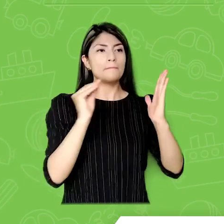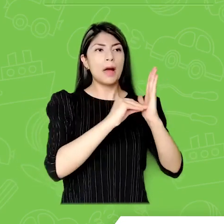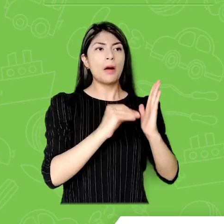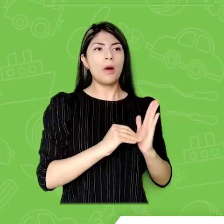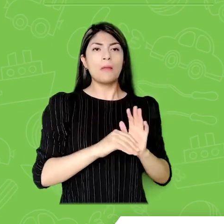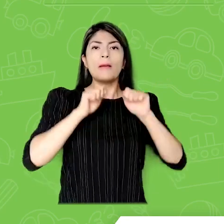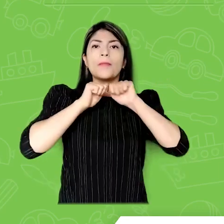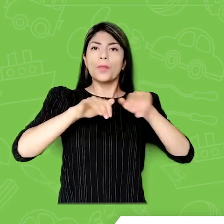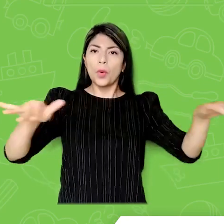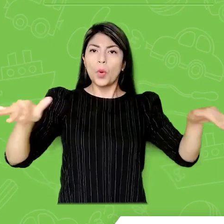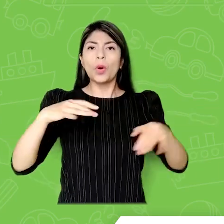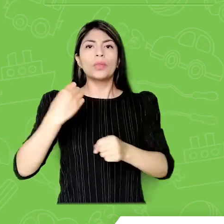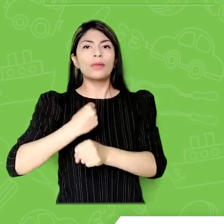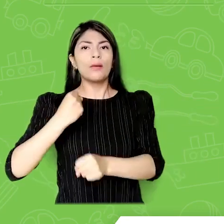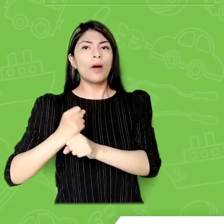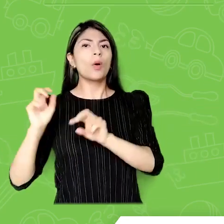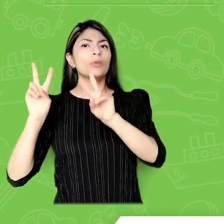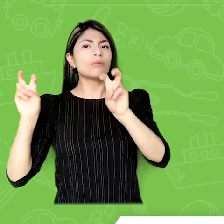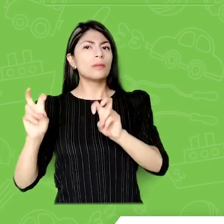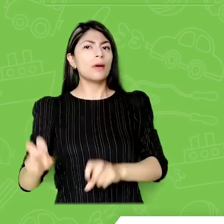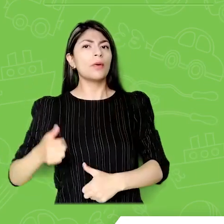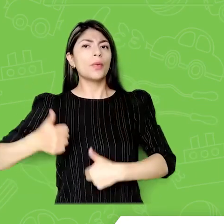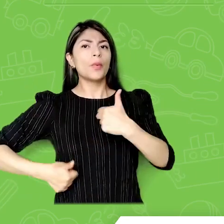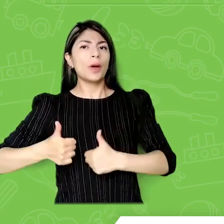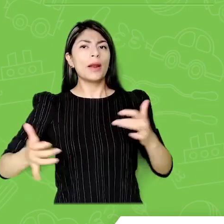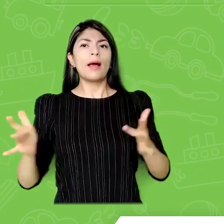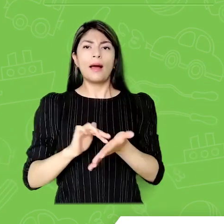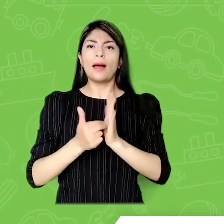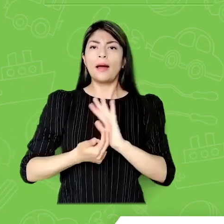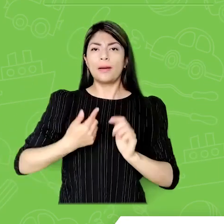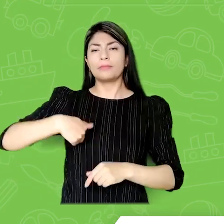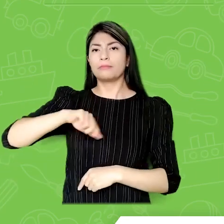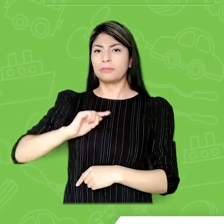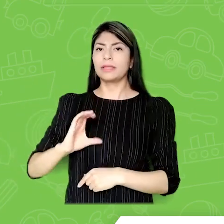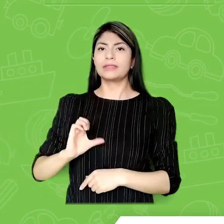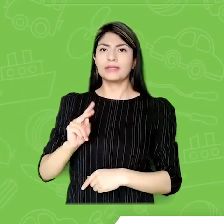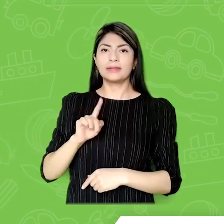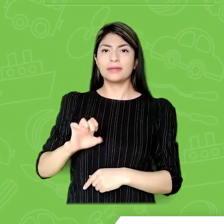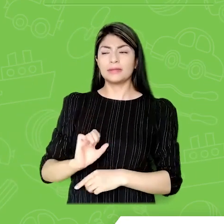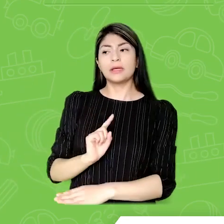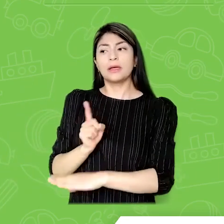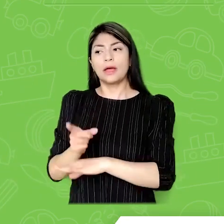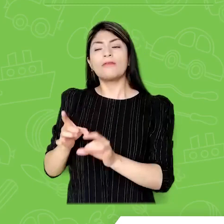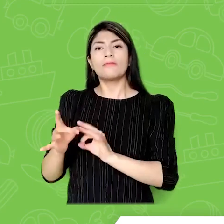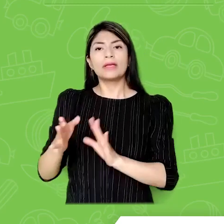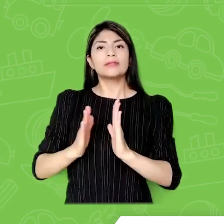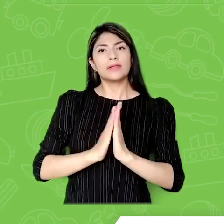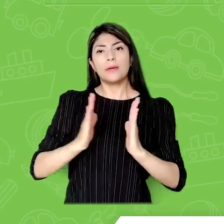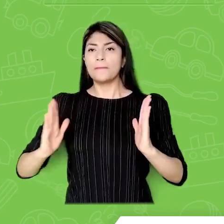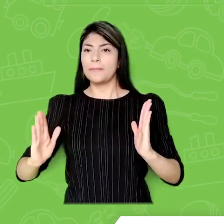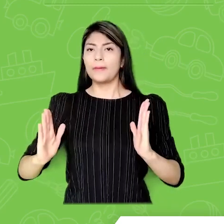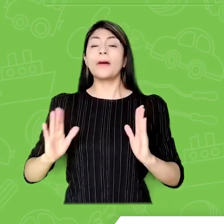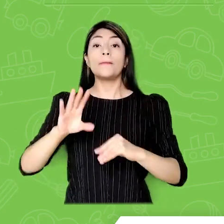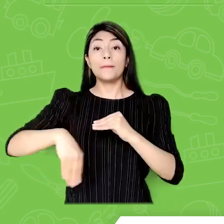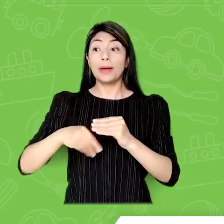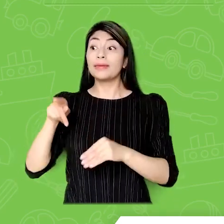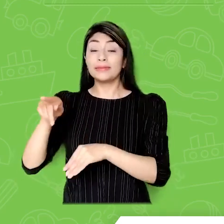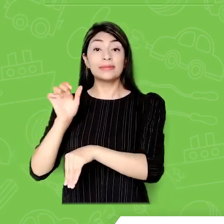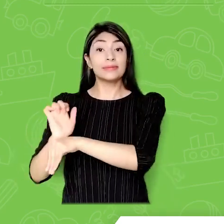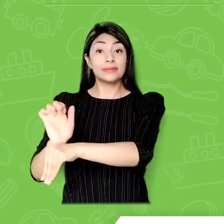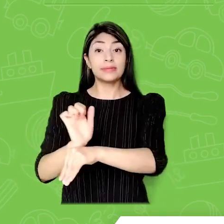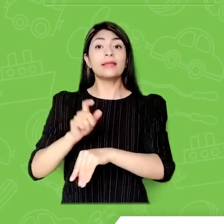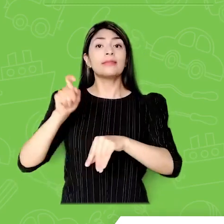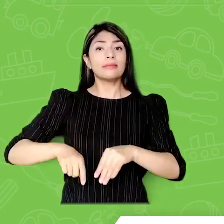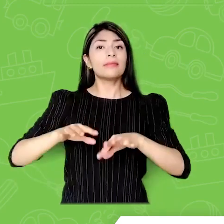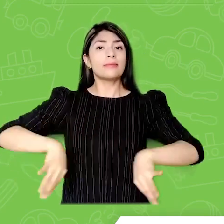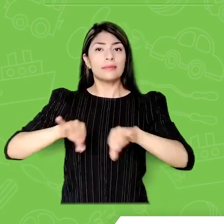la periodicidad y lineamientos que esta Comisión Nacional establezca. Igualmente, establece que tales entidades deben